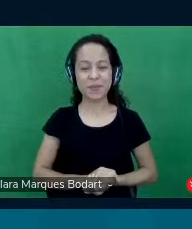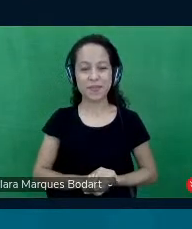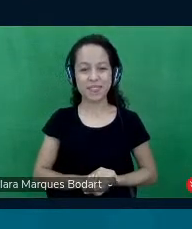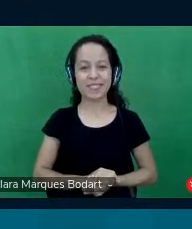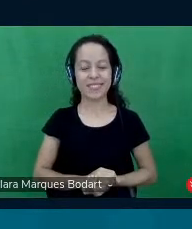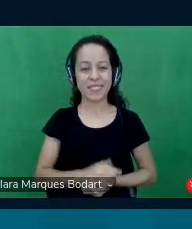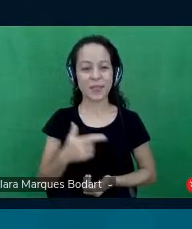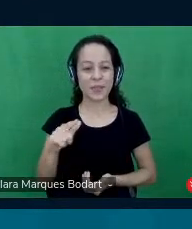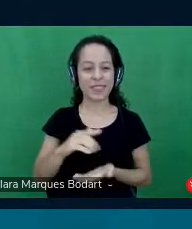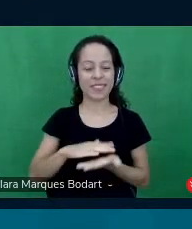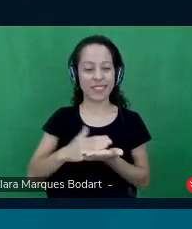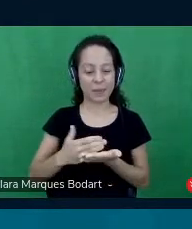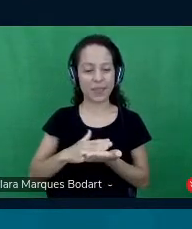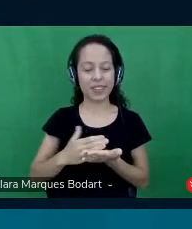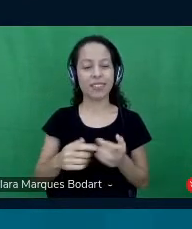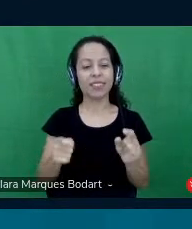né,